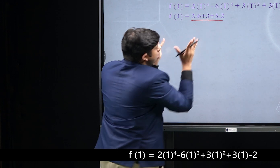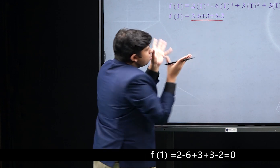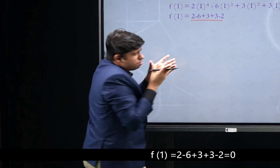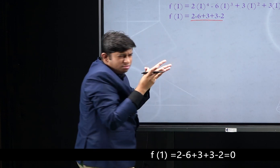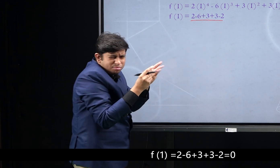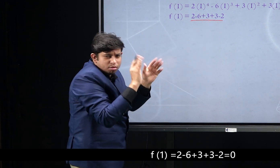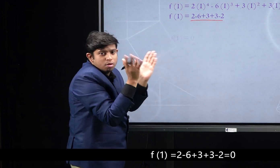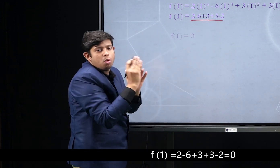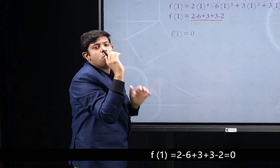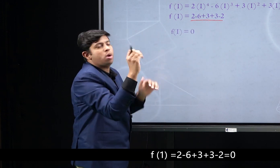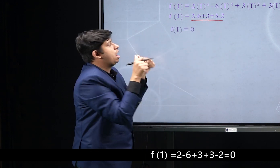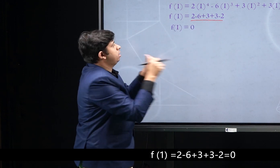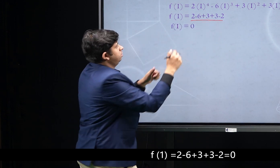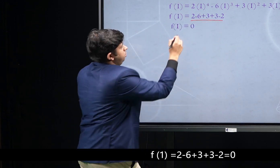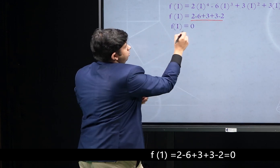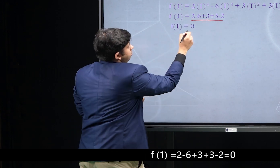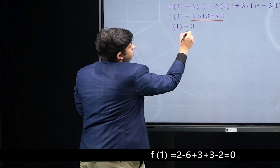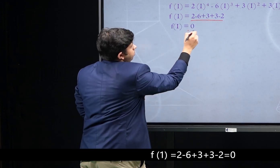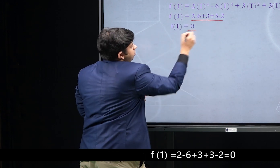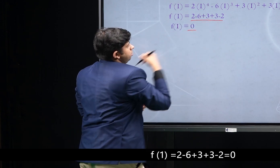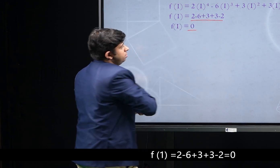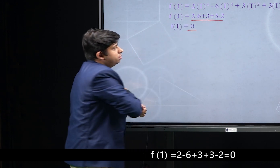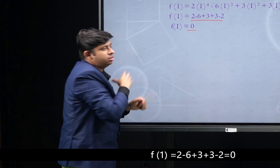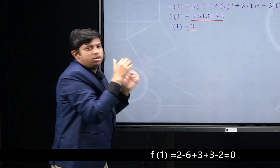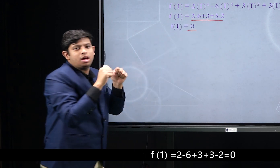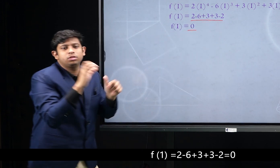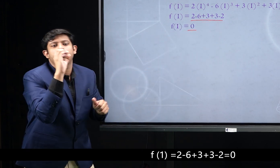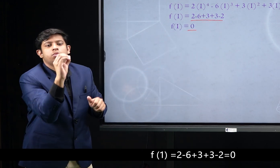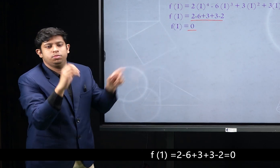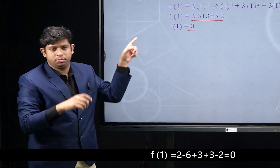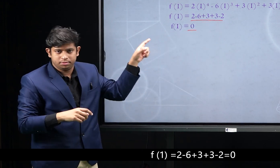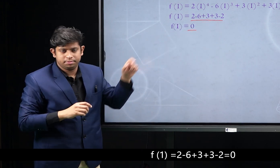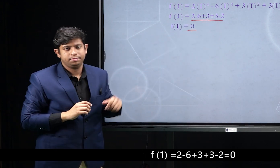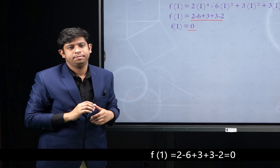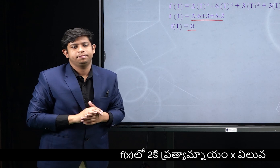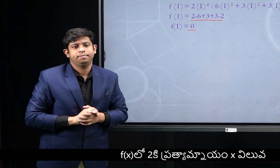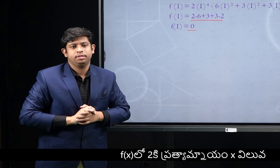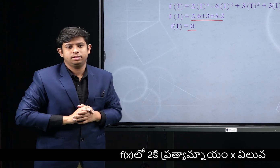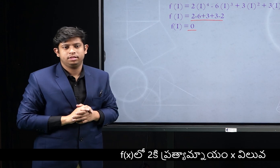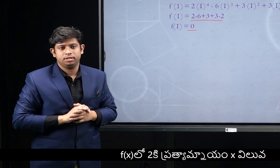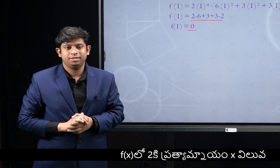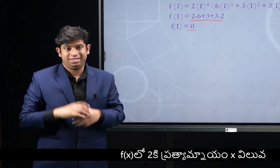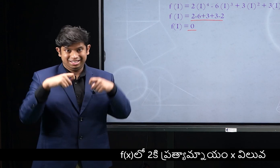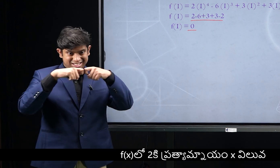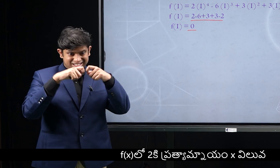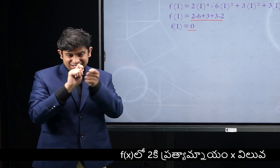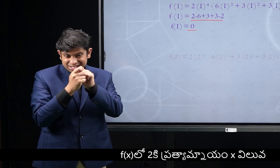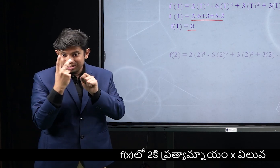f into 1 is equal to 2 minus 6 plus 3 plus 3 minus 2 is equal to 0. fxలో 2కి ప్రత్యామ్నాయం x